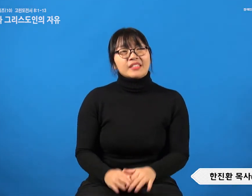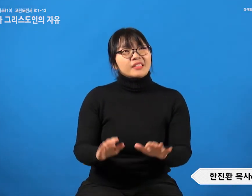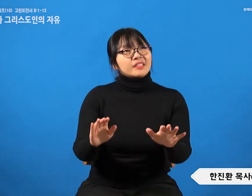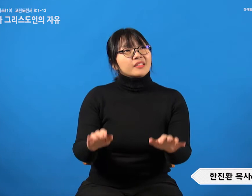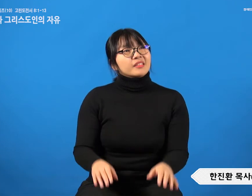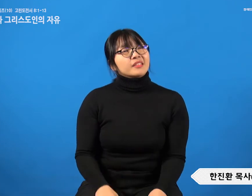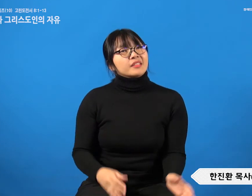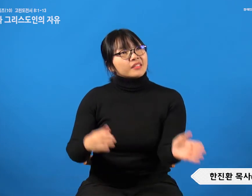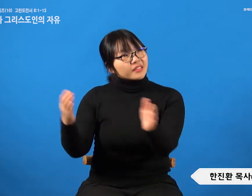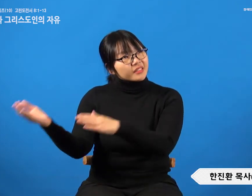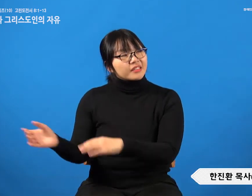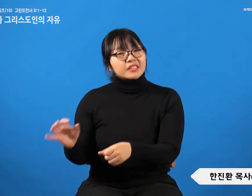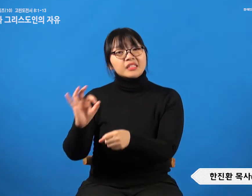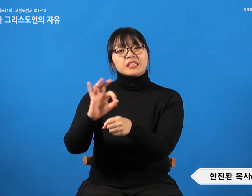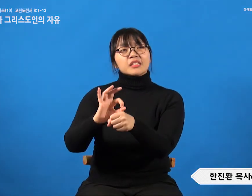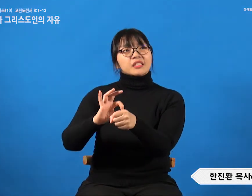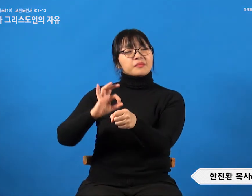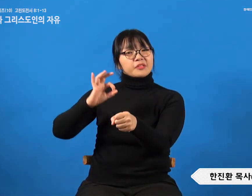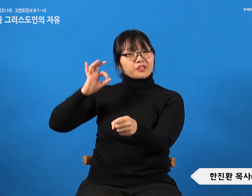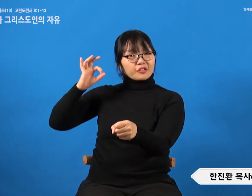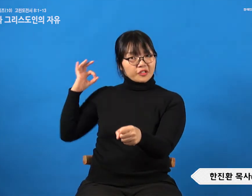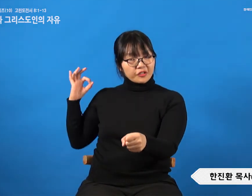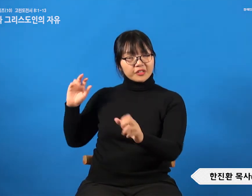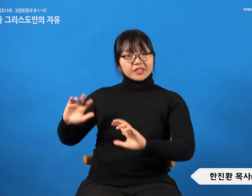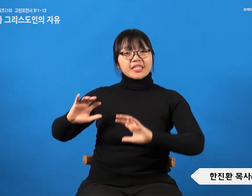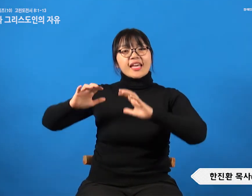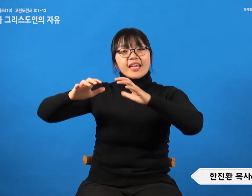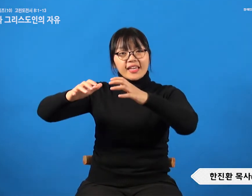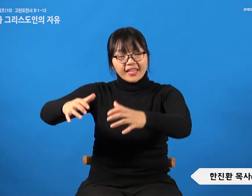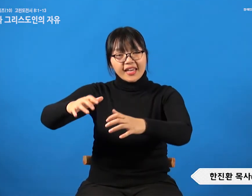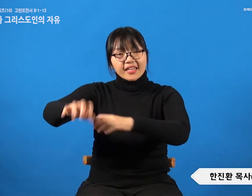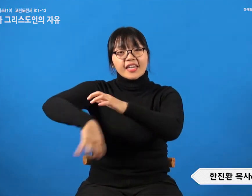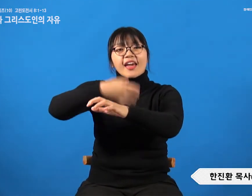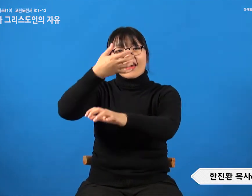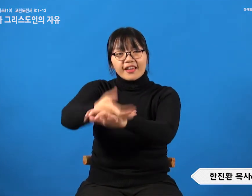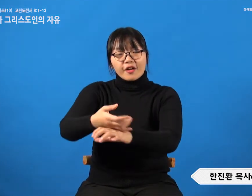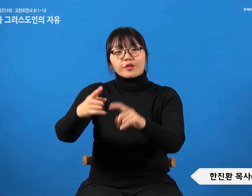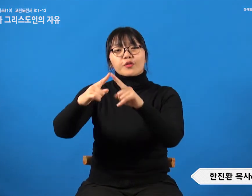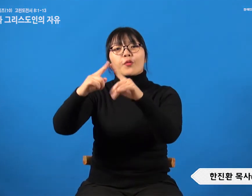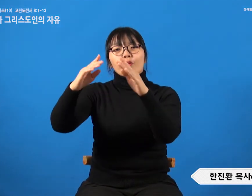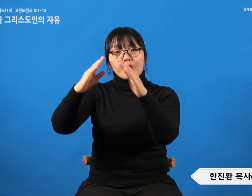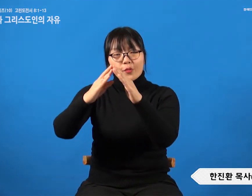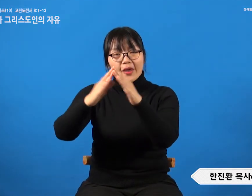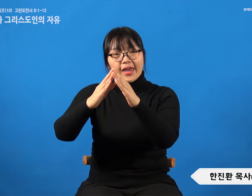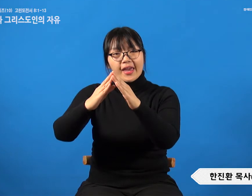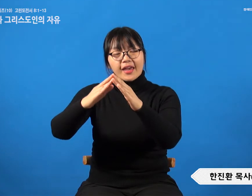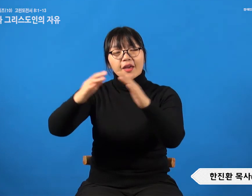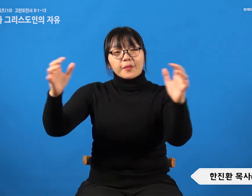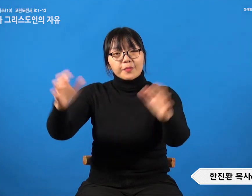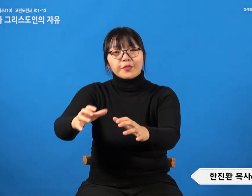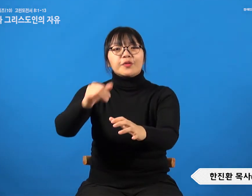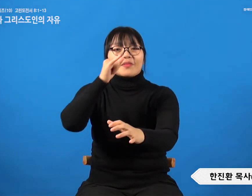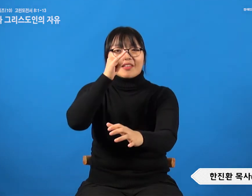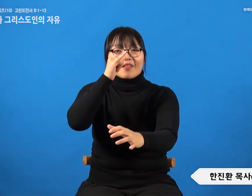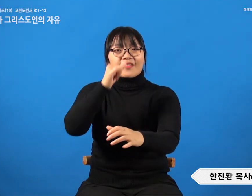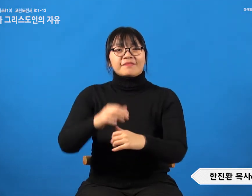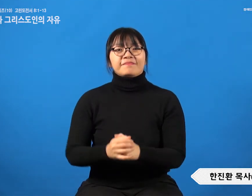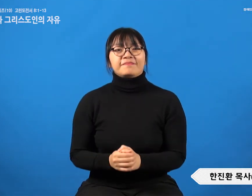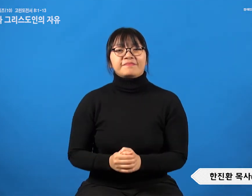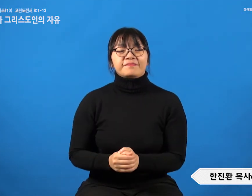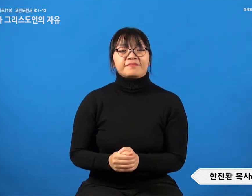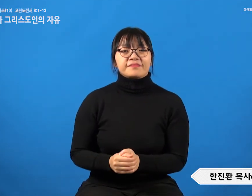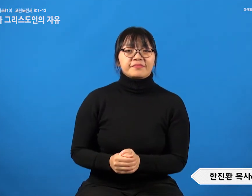10몇 년 전에 세계 개혁교회 협의회 그 큰 대회가 우리 서문교회당에서 열렸던 적이